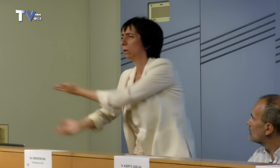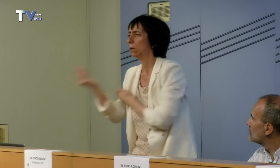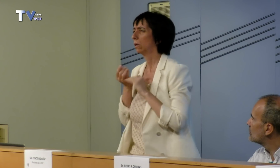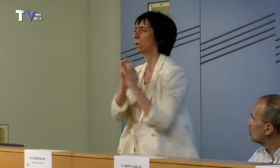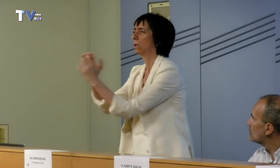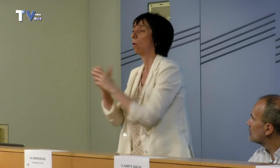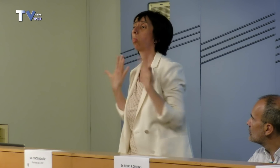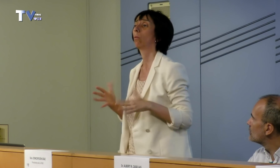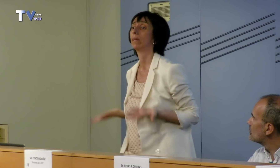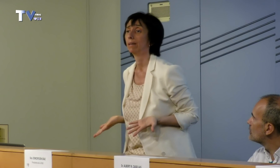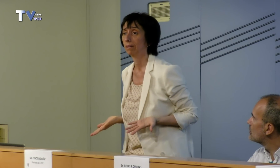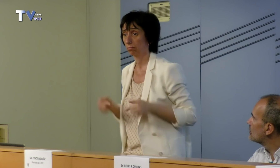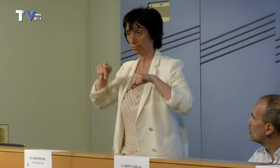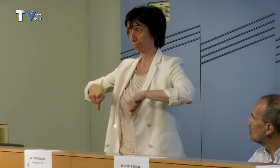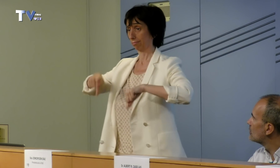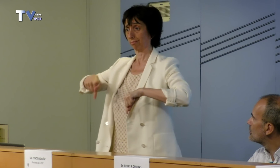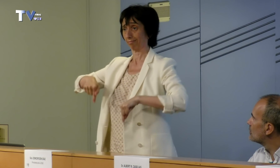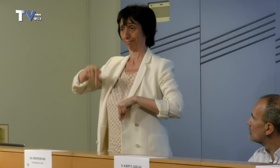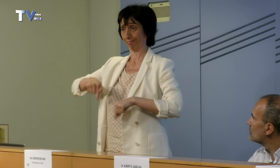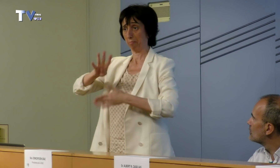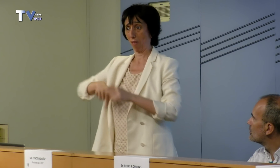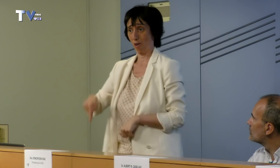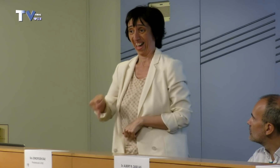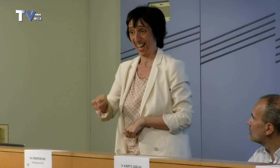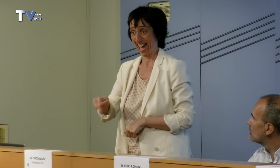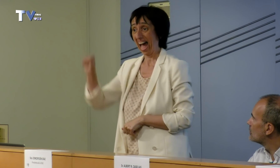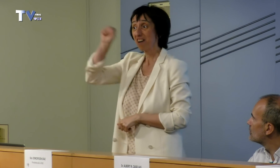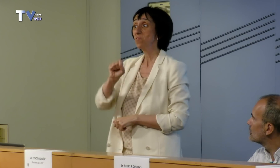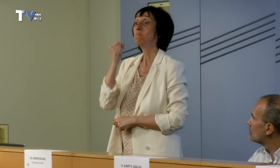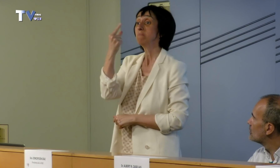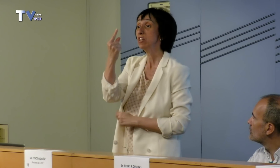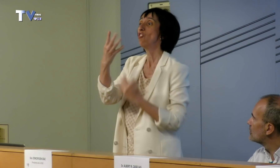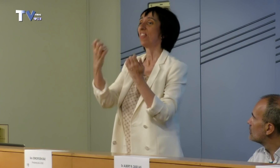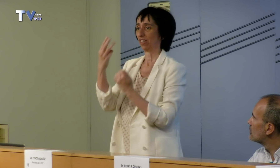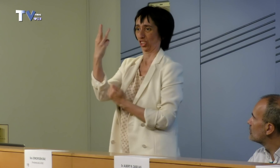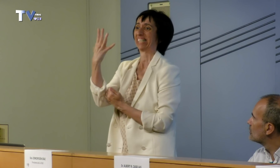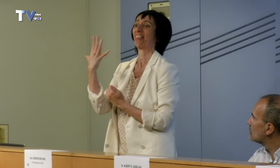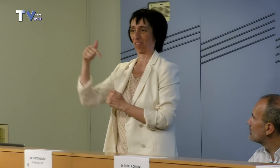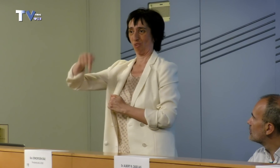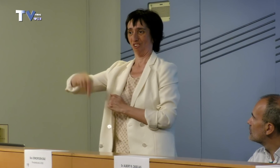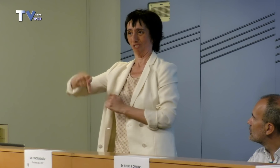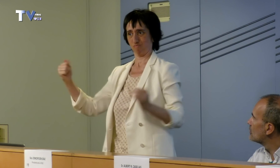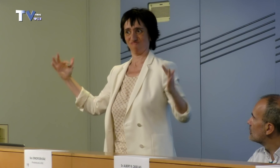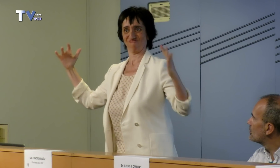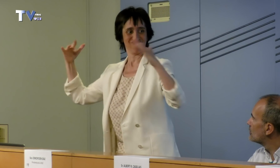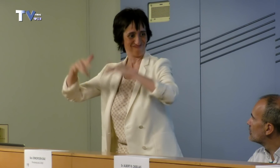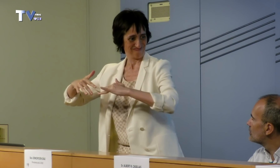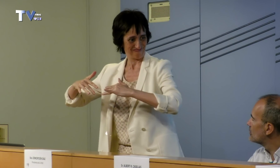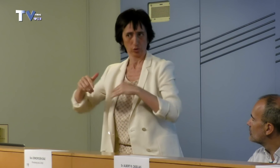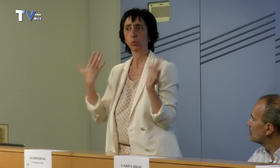crear, col·laborar, lluitar juntament amb totes les federacions. Però és que tot es va encertar pràcticament aquí a Barcelona, a la ciutat de